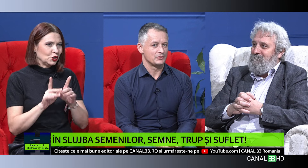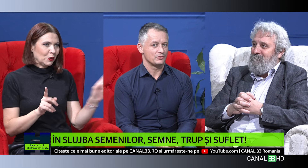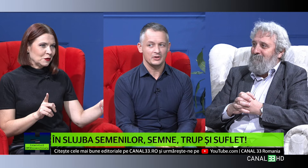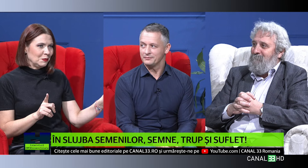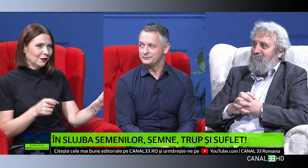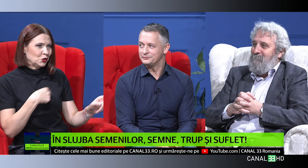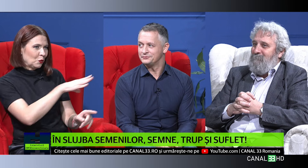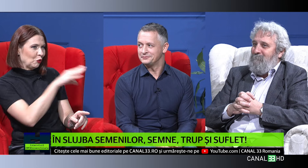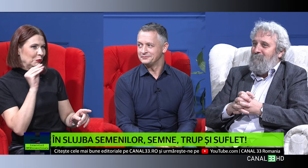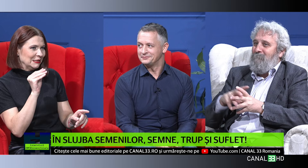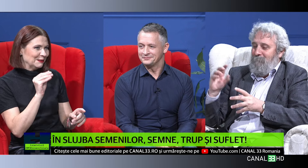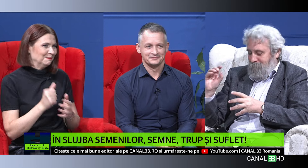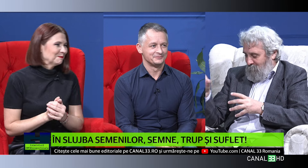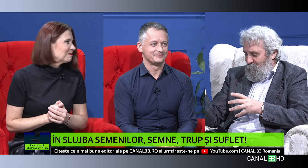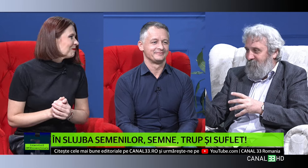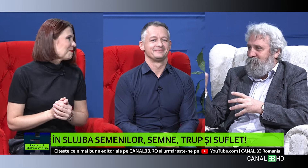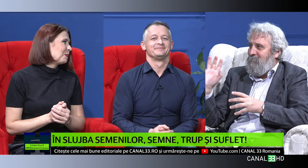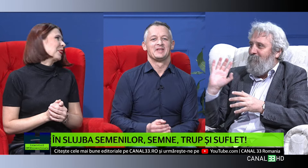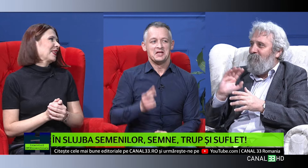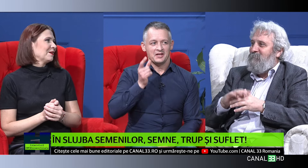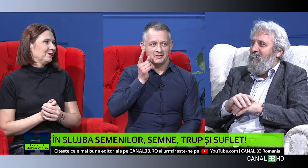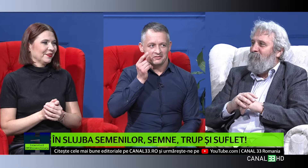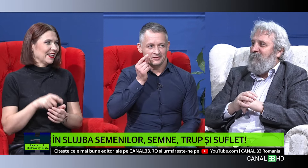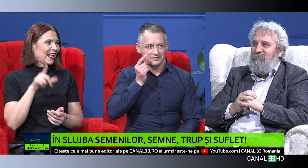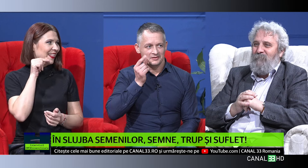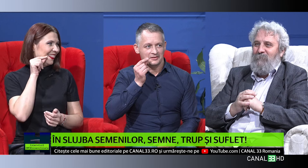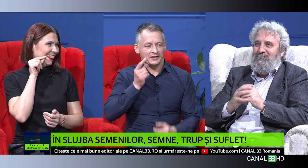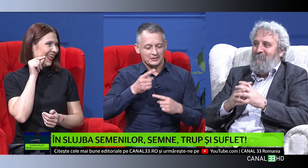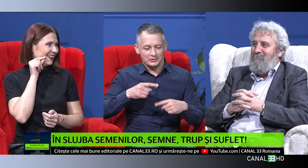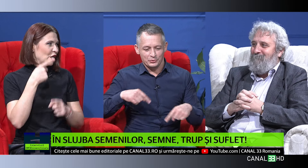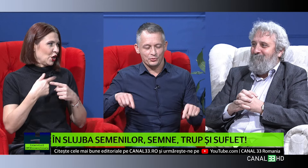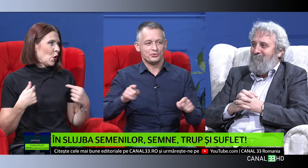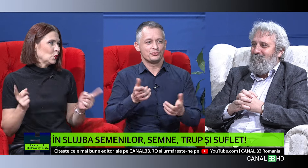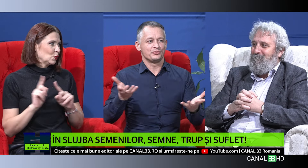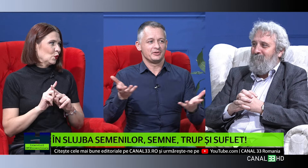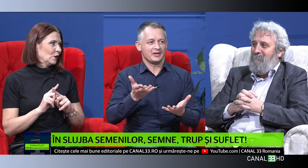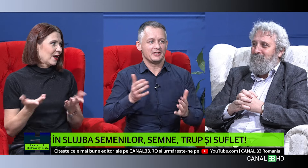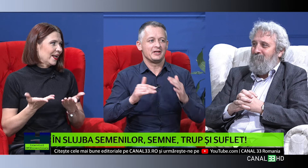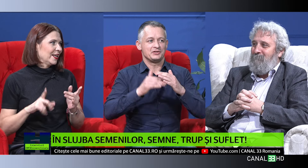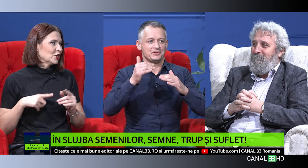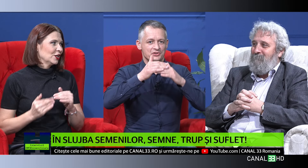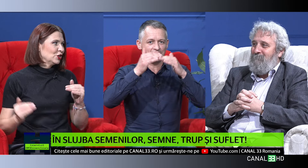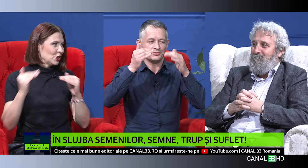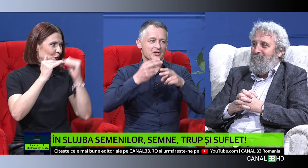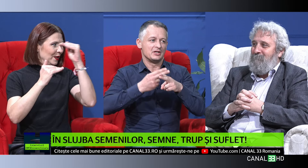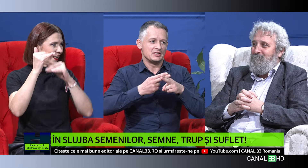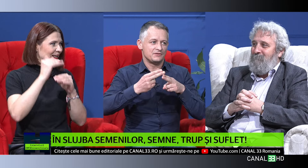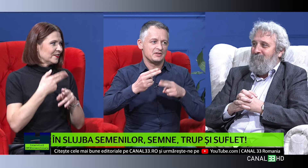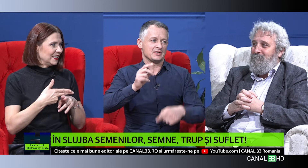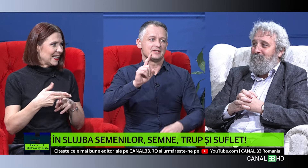Începe Cosmin și eu îl copiez. Cum vreți, ordinea o stabiliți voi. Tatăl nostru, care ne ești în ceruri,